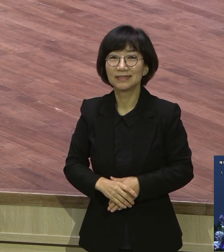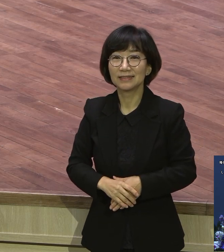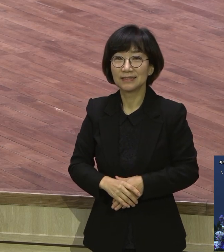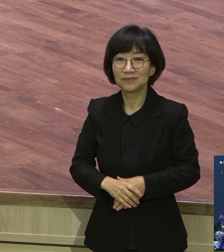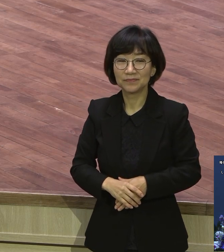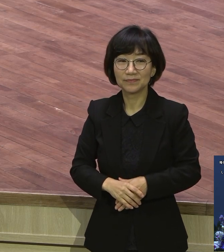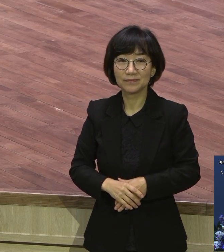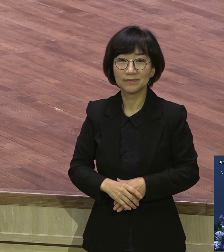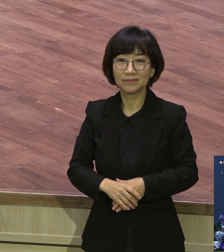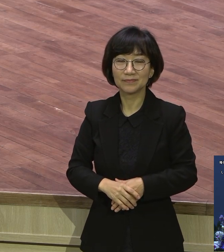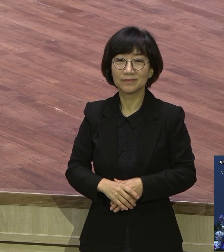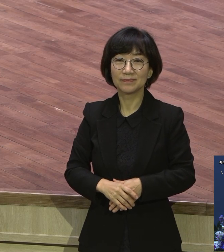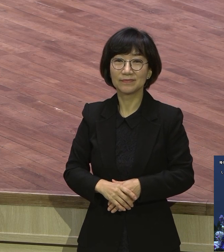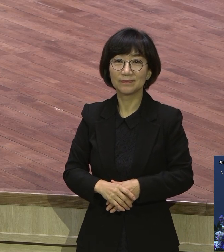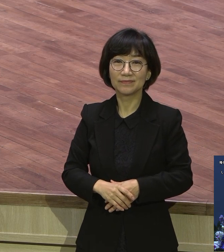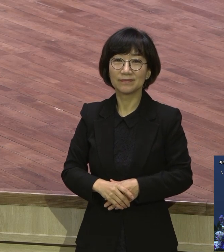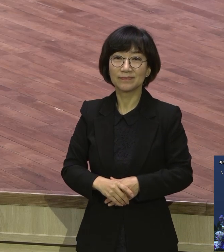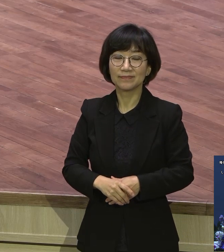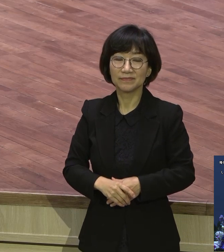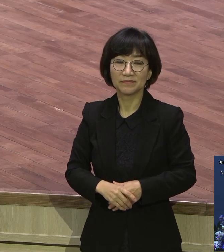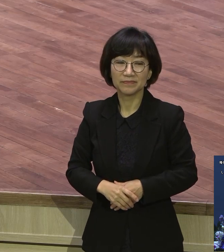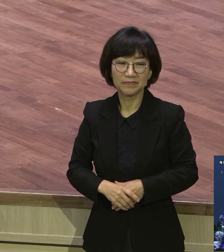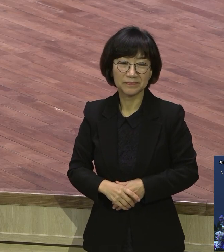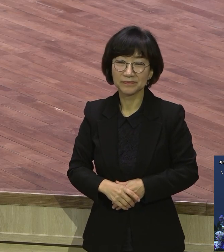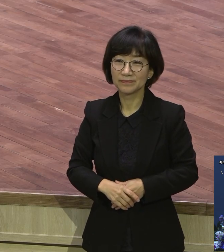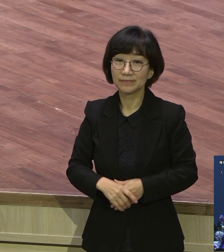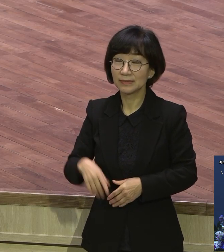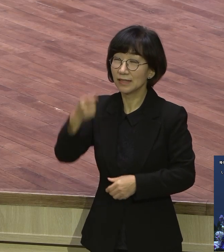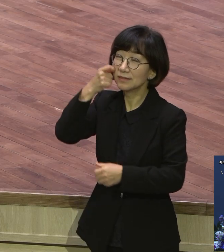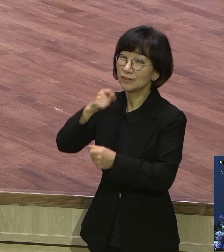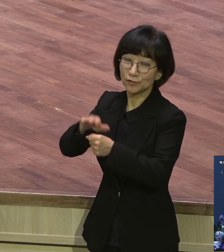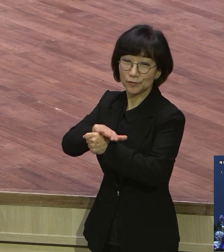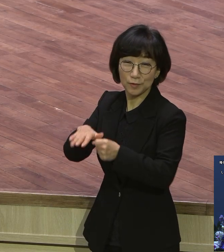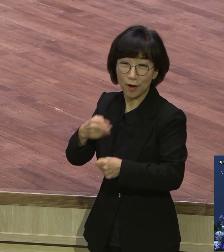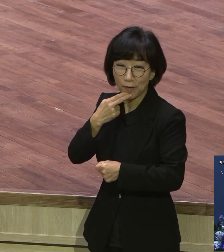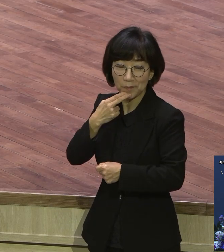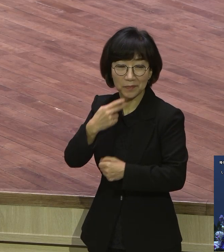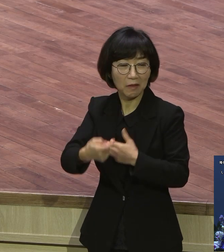용서 안 됩니다 근본적으로 끝으로는 용서할지 몰라서 속으로는 안 됩니다